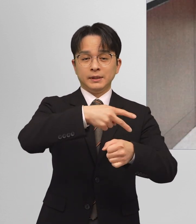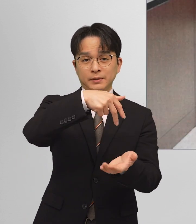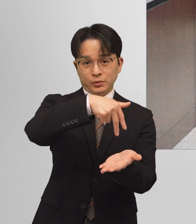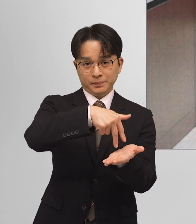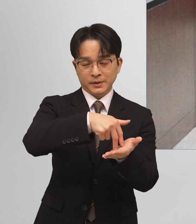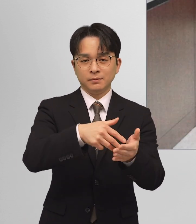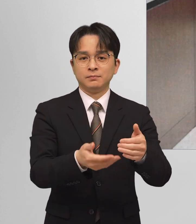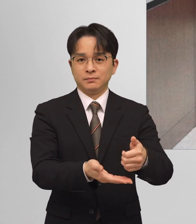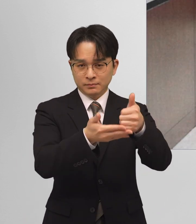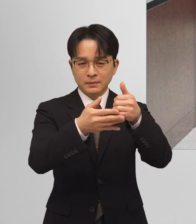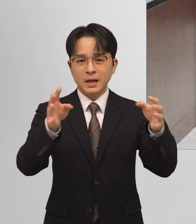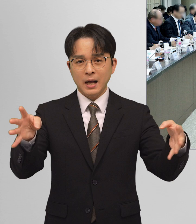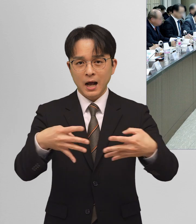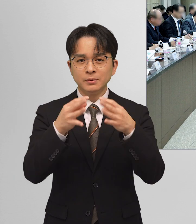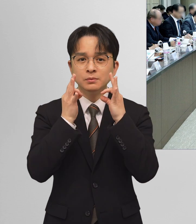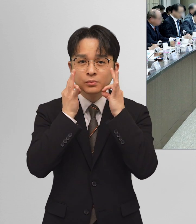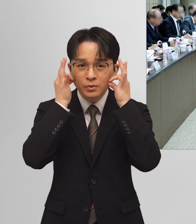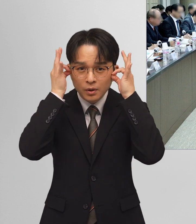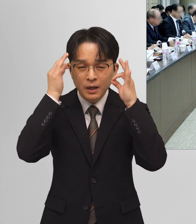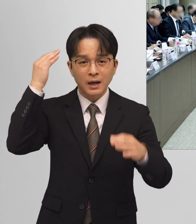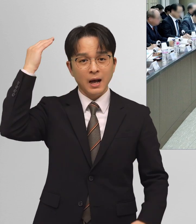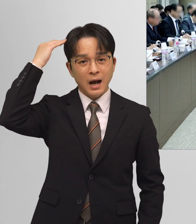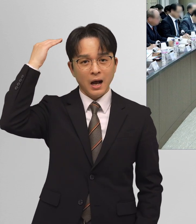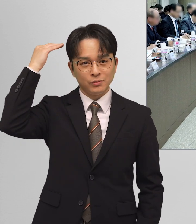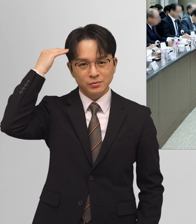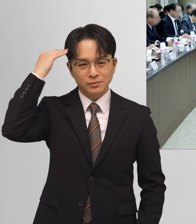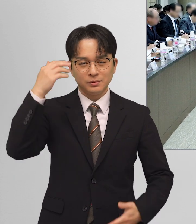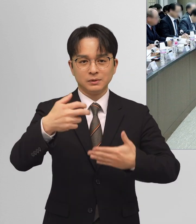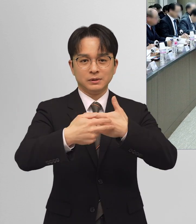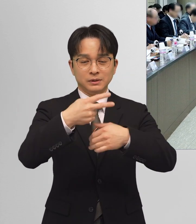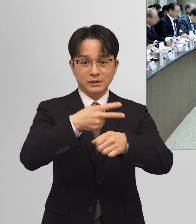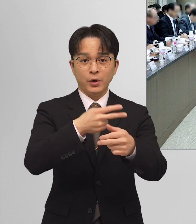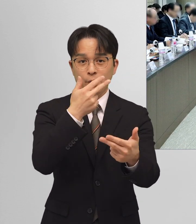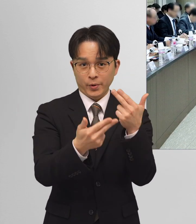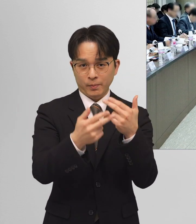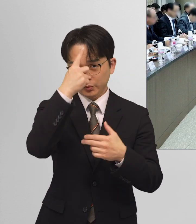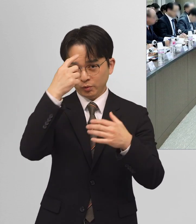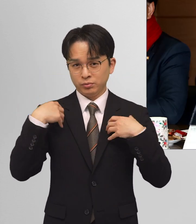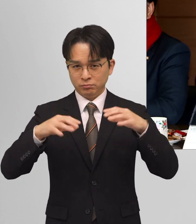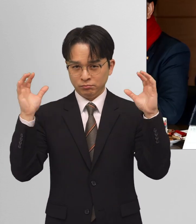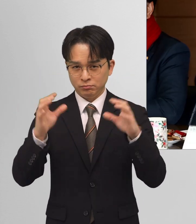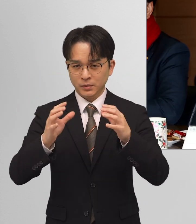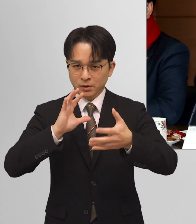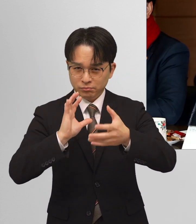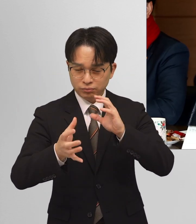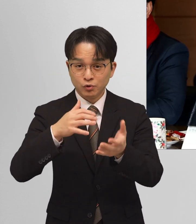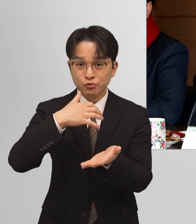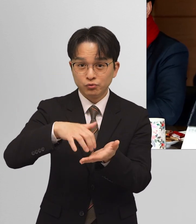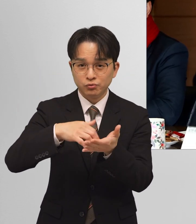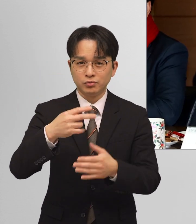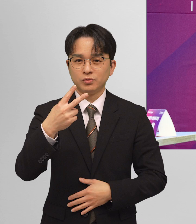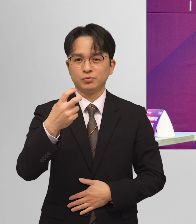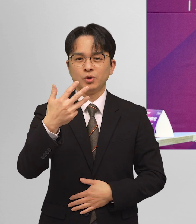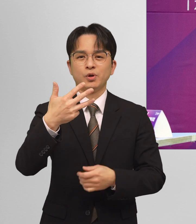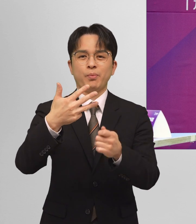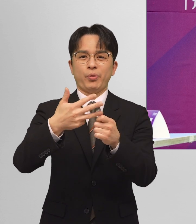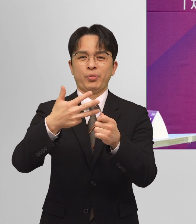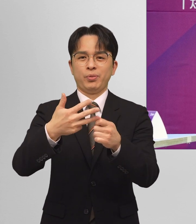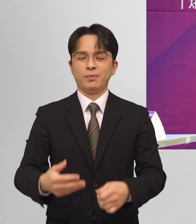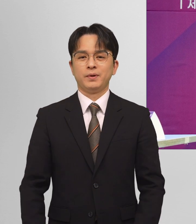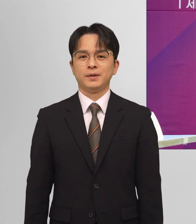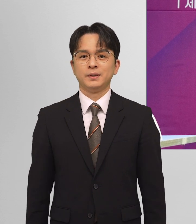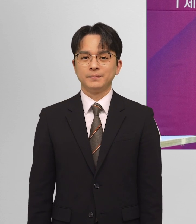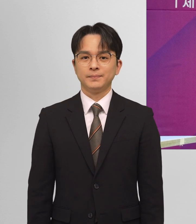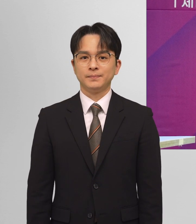정책 파트너로 존중하고 있습니다. 저희는 대한의사협회와 별도의 의료현안협의체를 1년 넘게 운영하면서